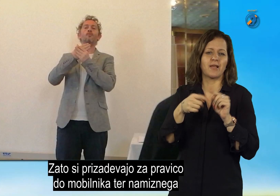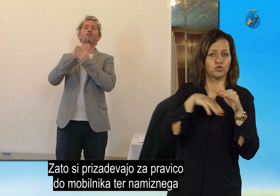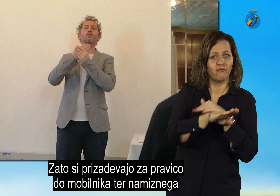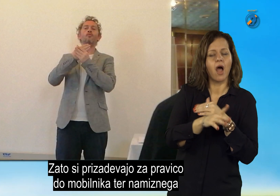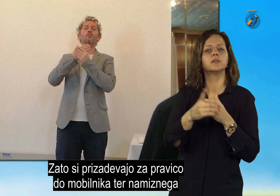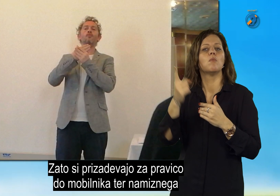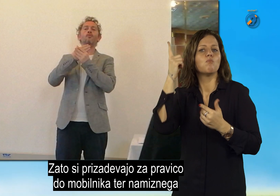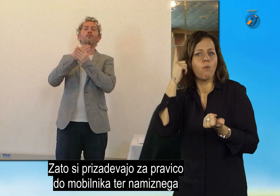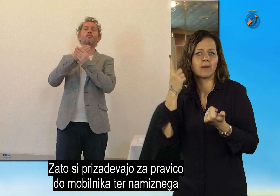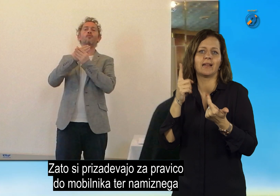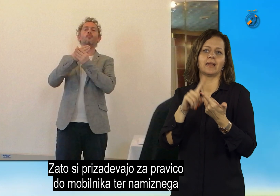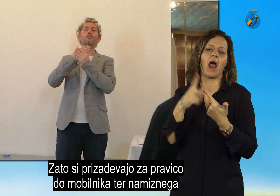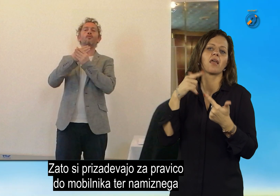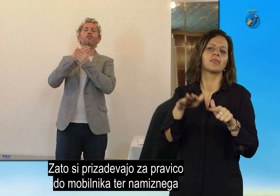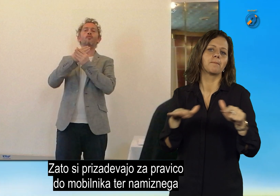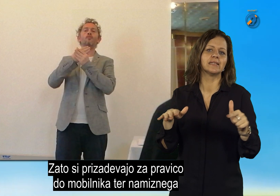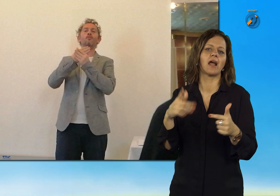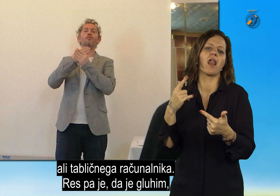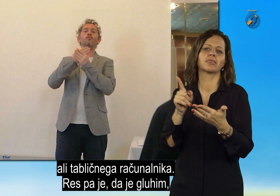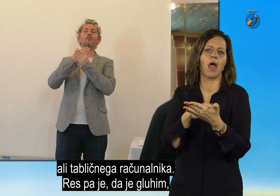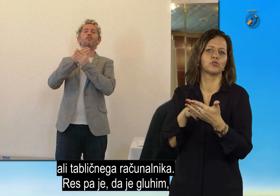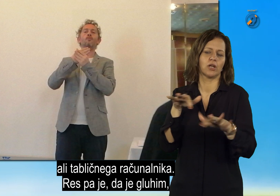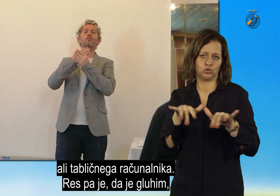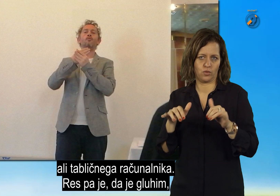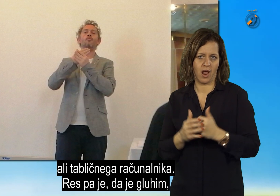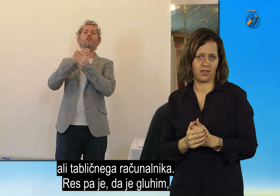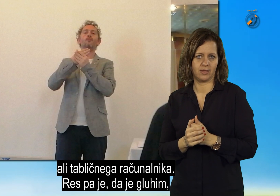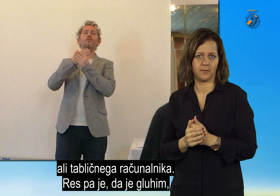ter namiznega ali tabličnega računalnika.